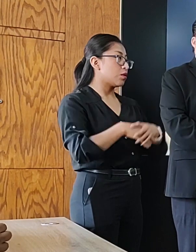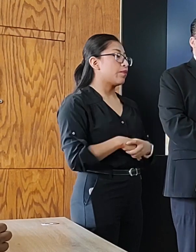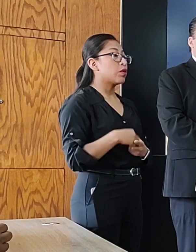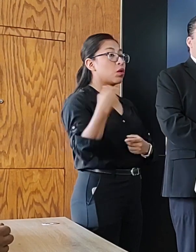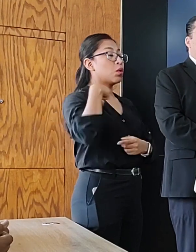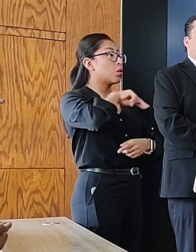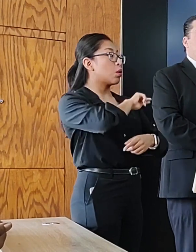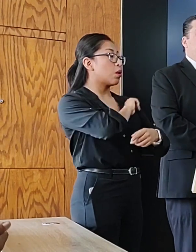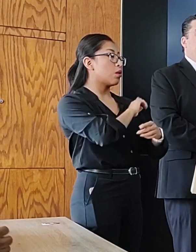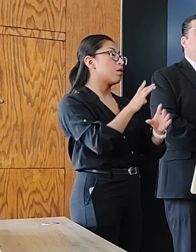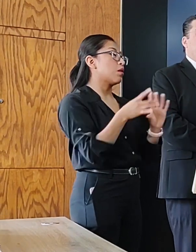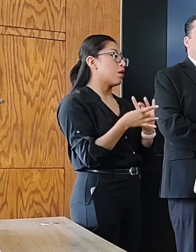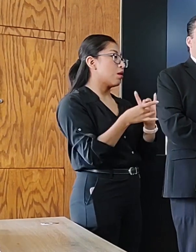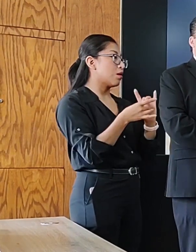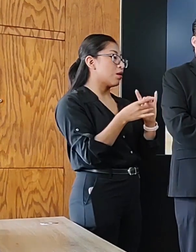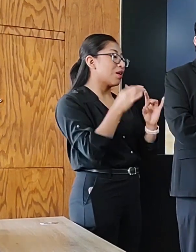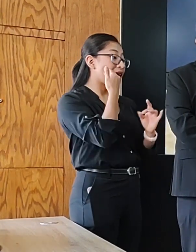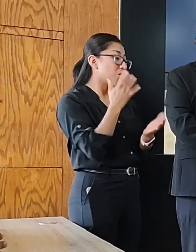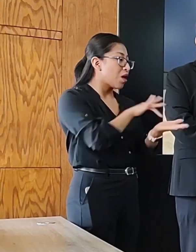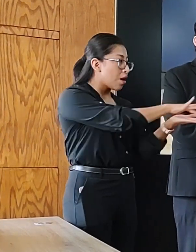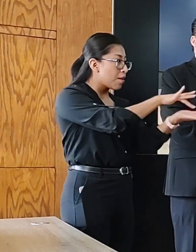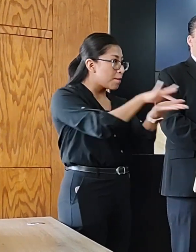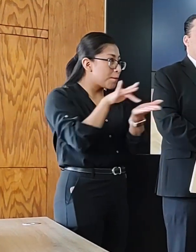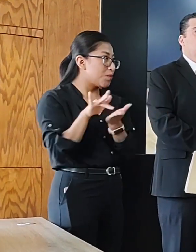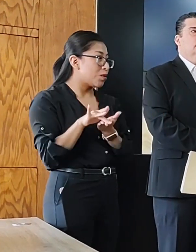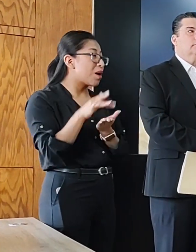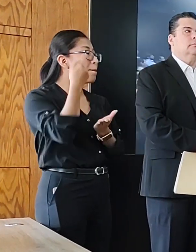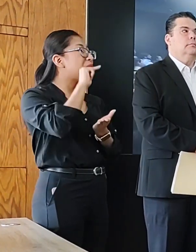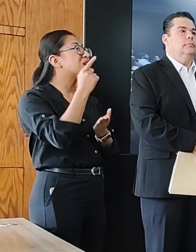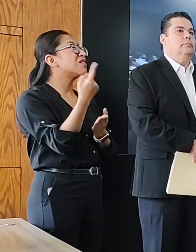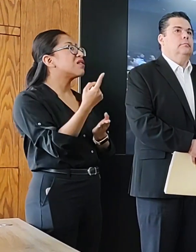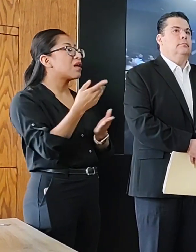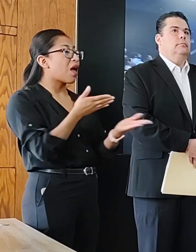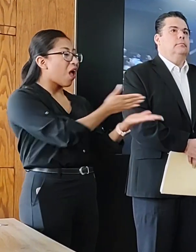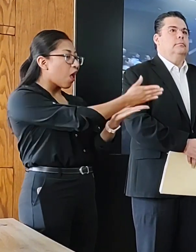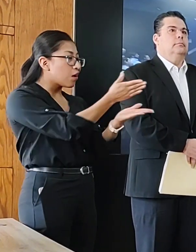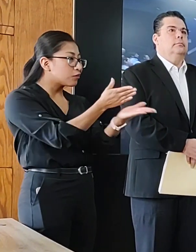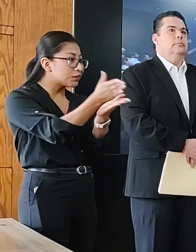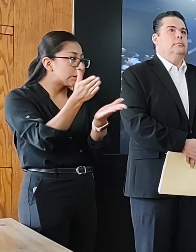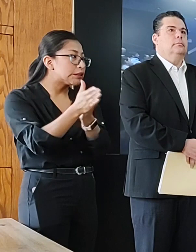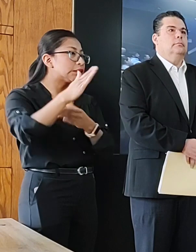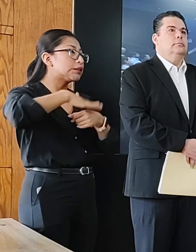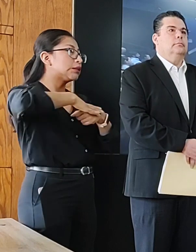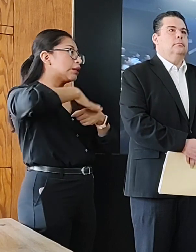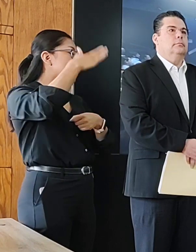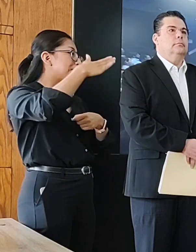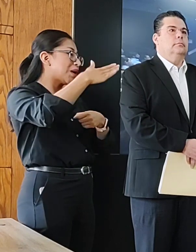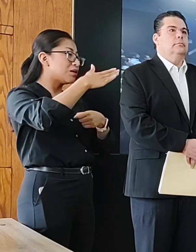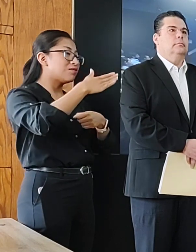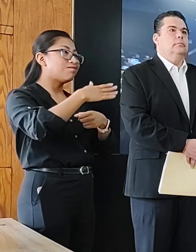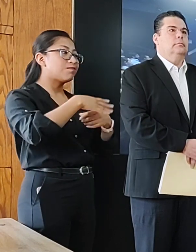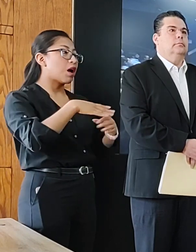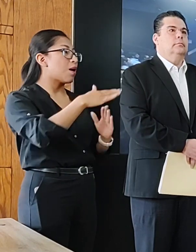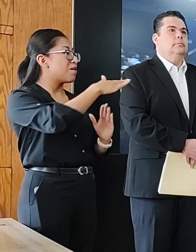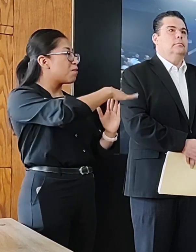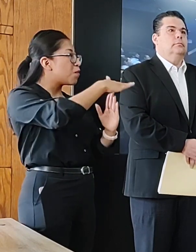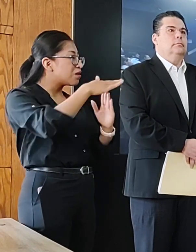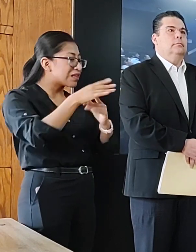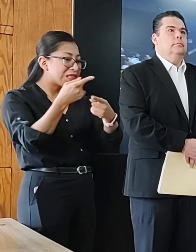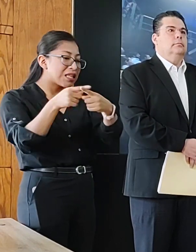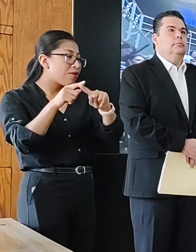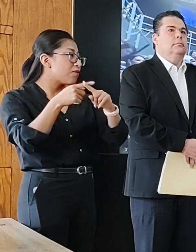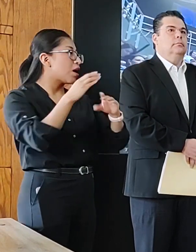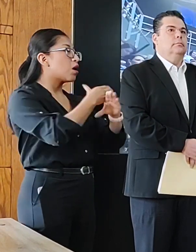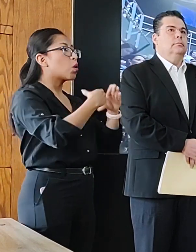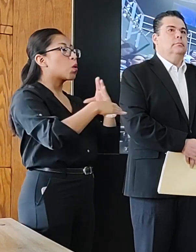y microempresarios los queremos apoyar para que accedan a esa herramienta, a ese mobiliario y equipo que les